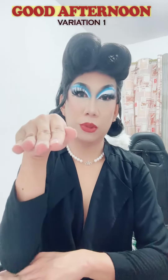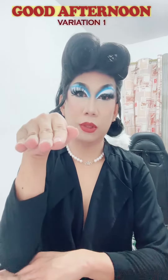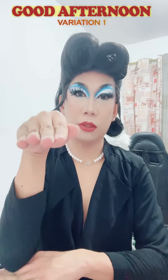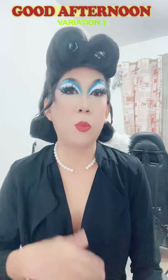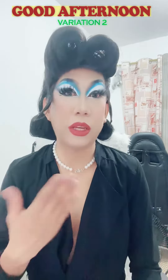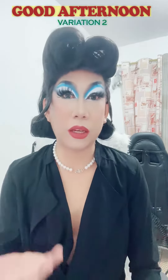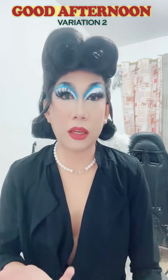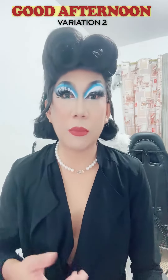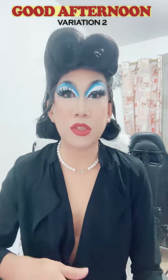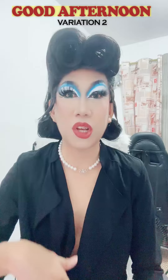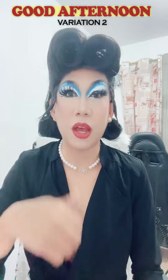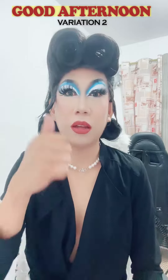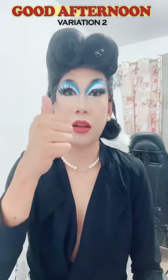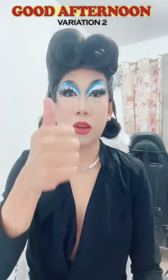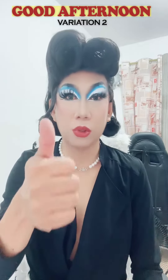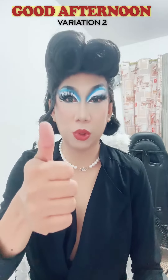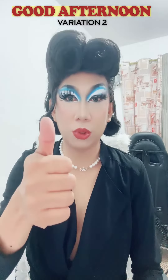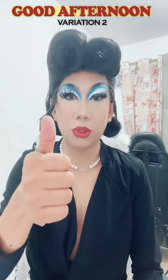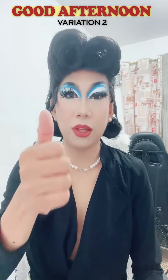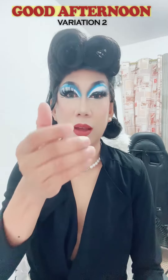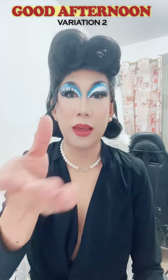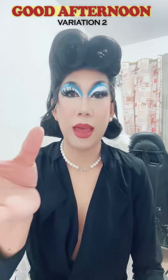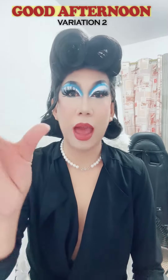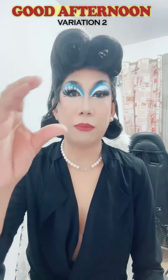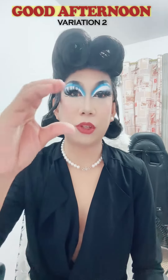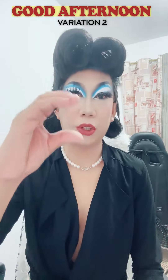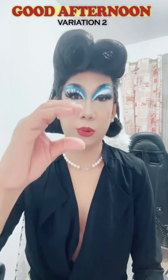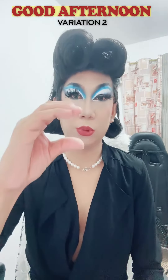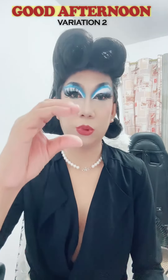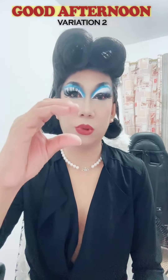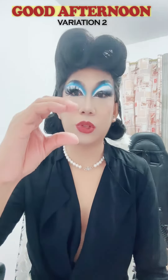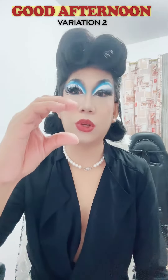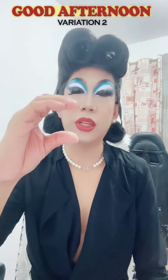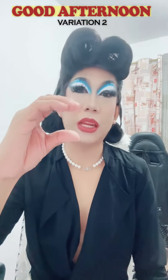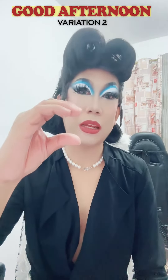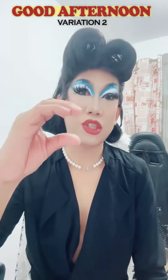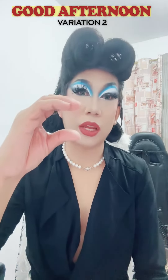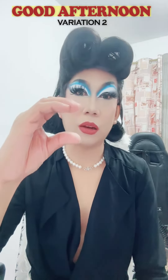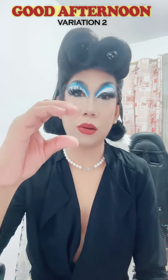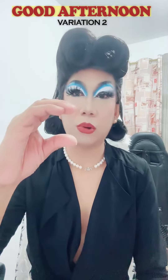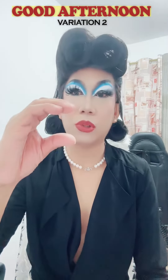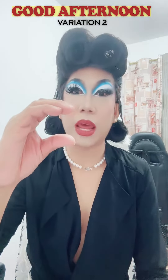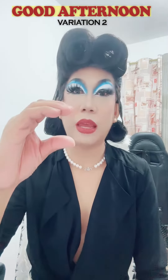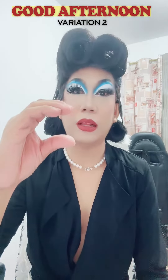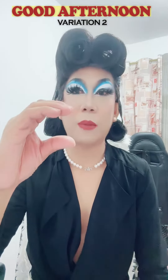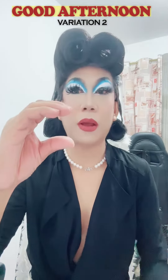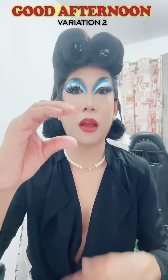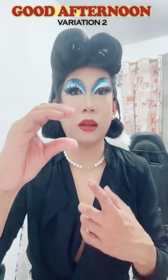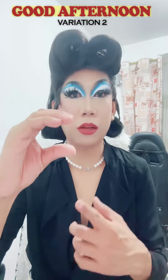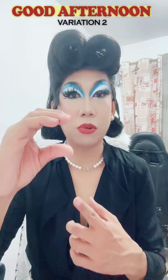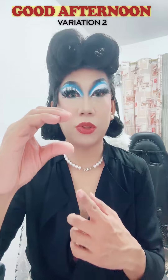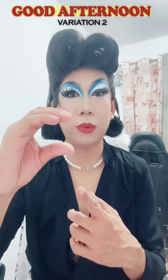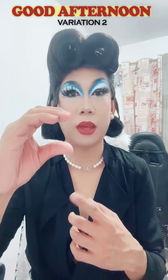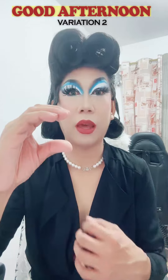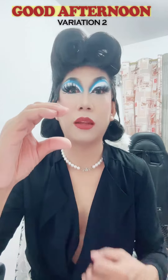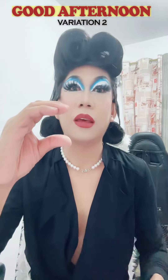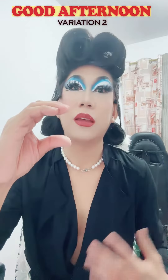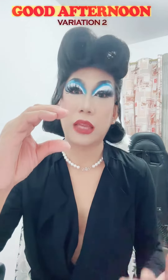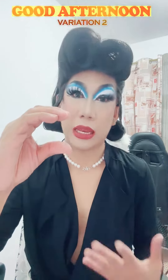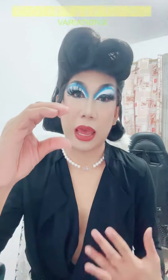afternoon. Pwede rin naman siyang good afternoon. So, hindi natin siya i-close dahil kapag close mo yan ay